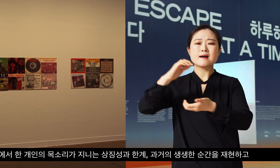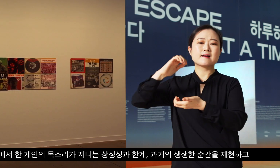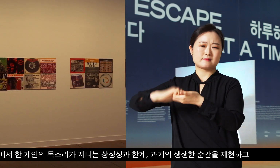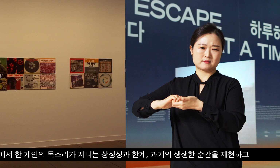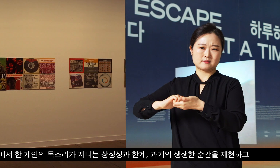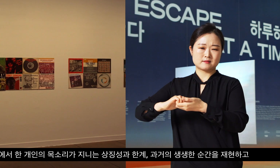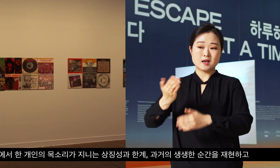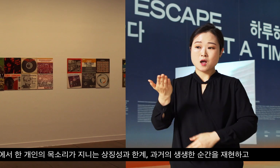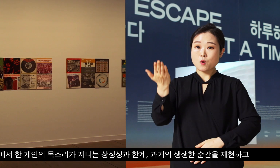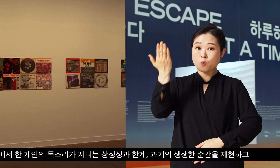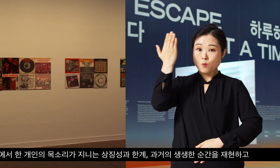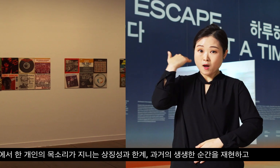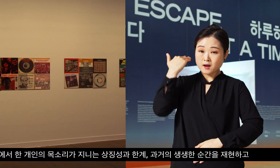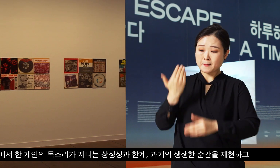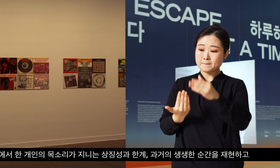과거의 생생한 순간을 재현하고